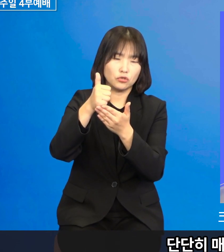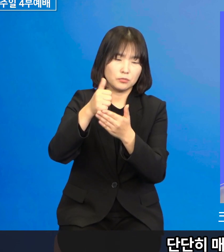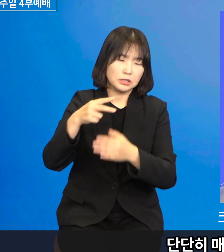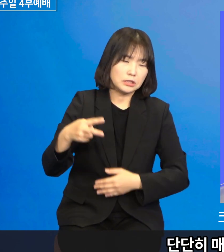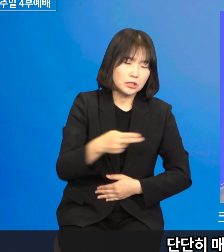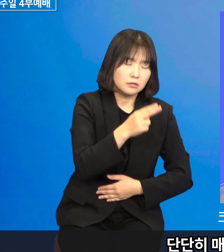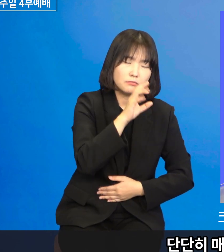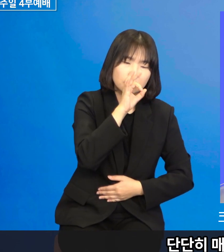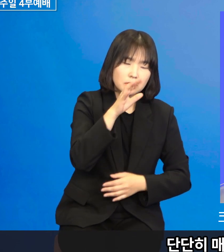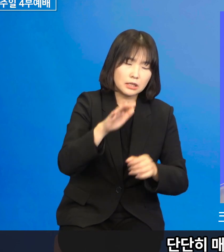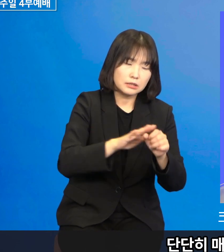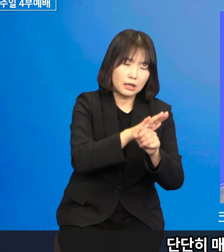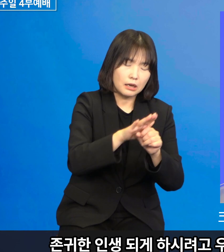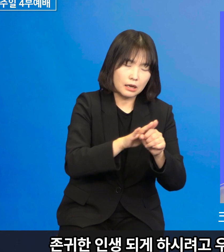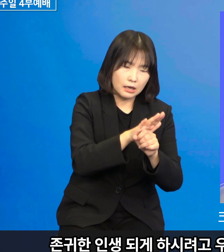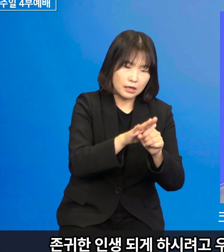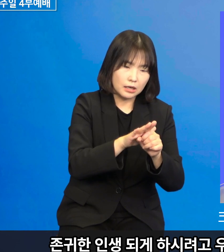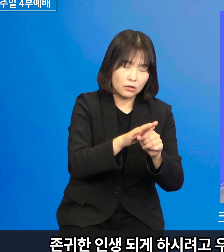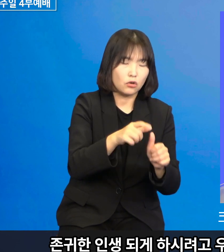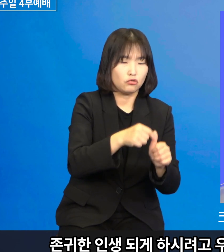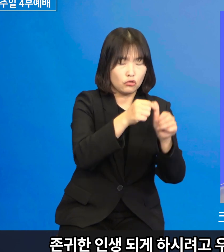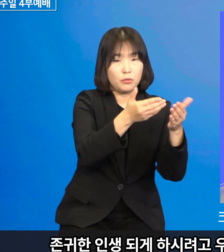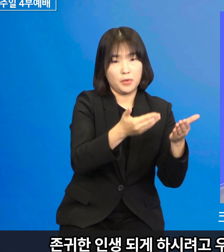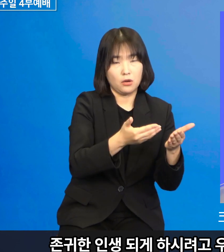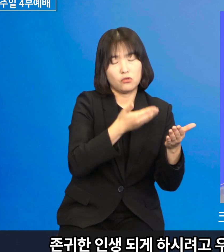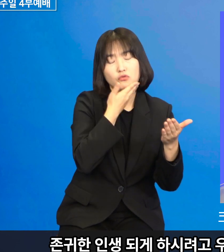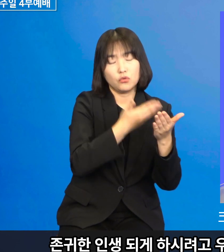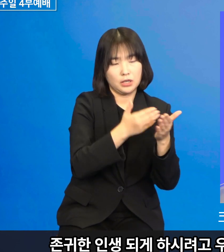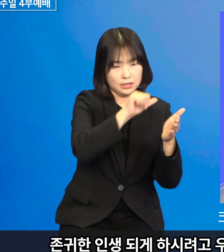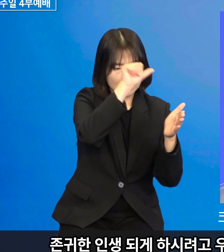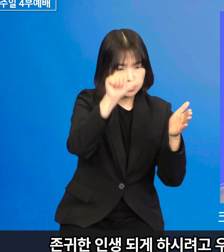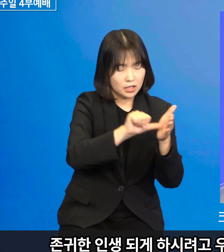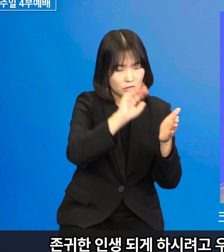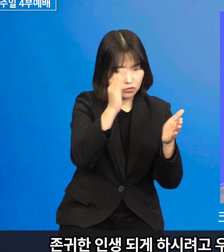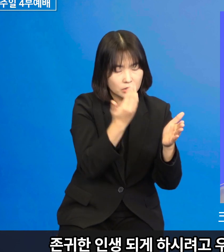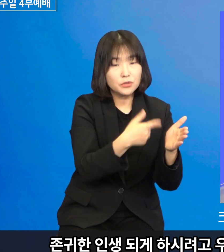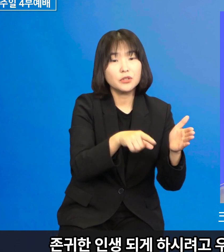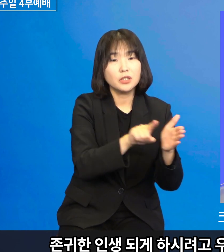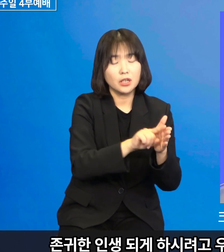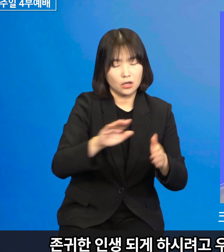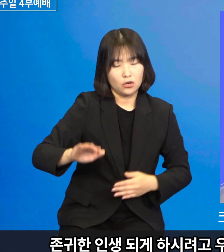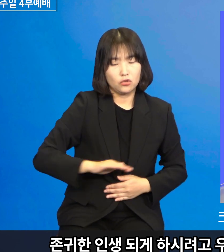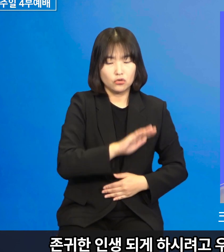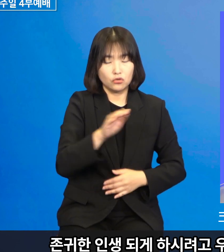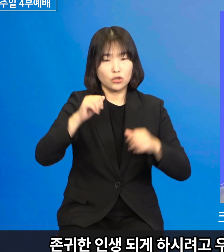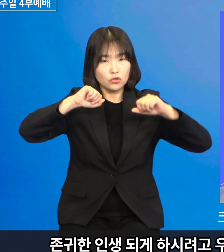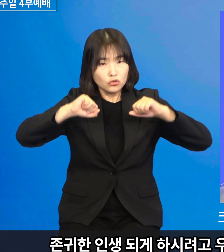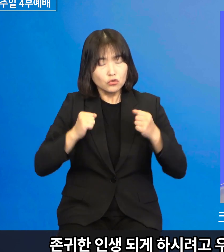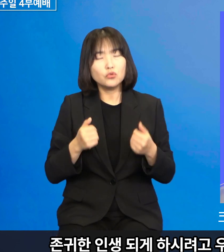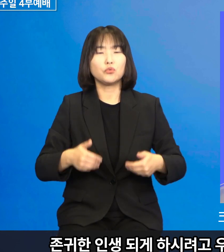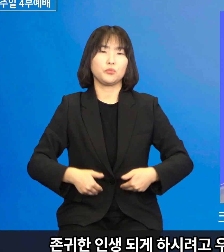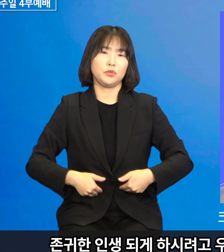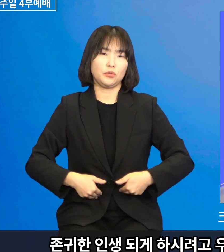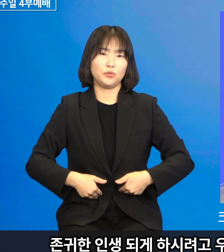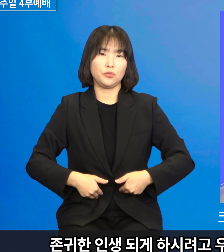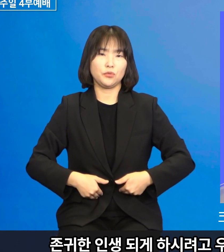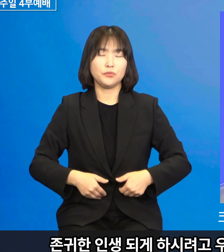단단히 매여 구원받고 존귀한 인생 되게 하시려고 우리의 순종이 필요하신